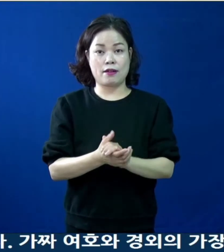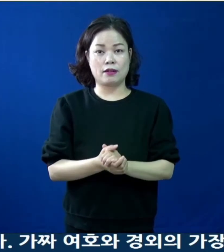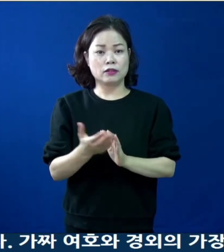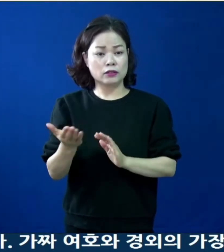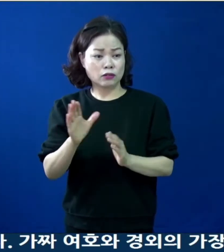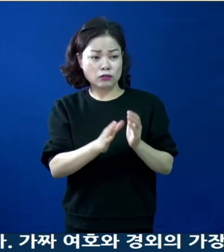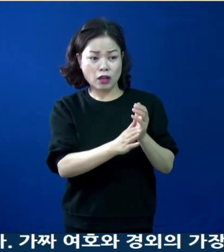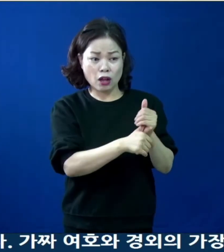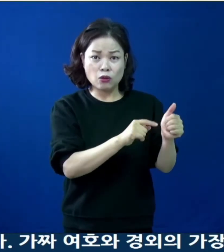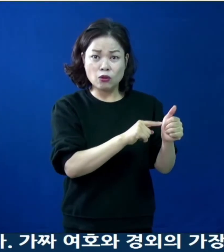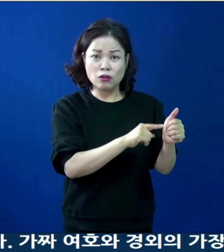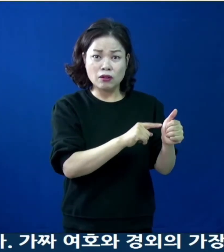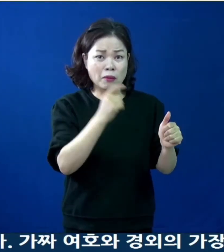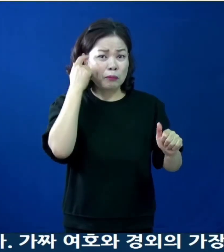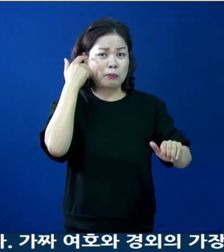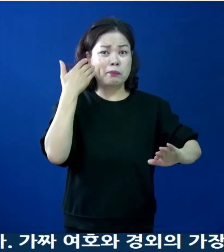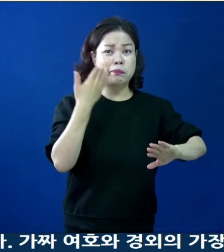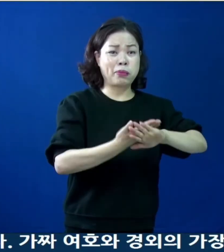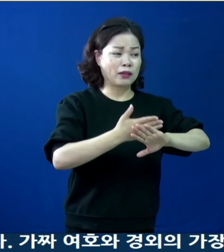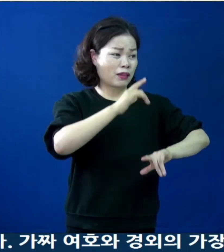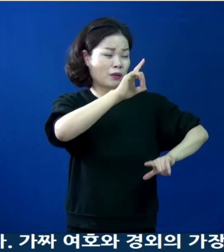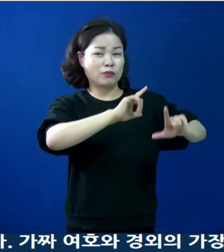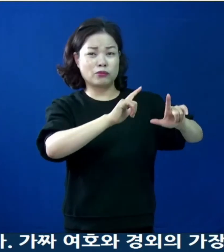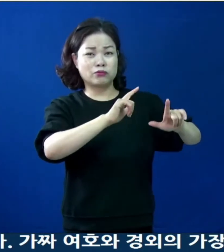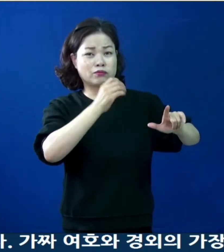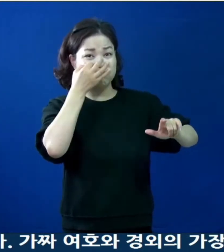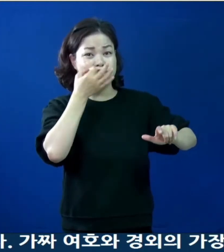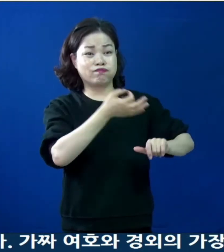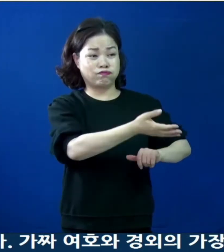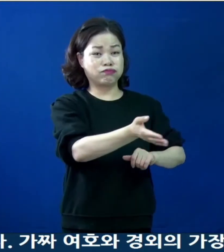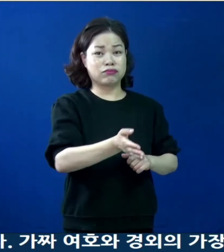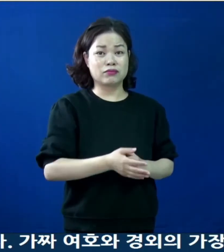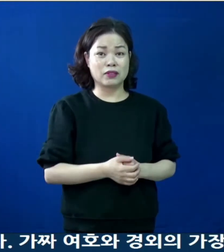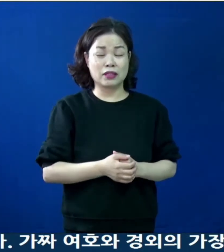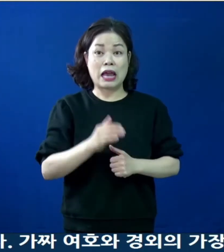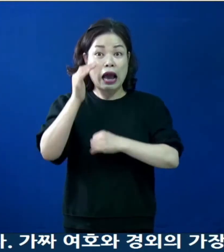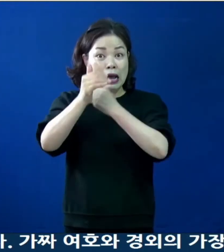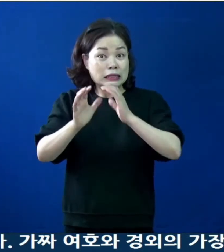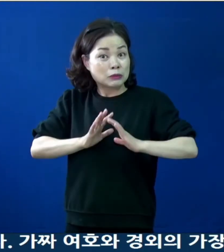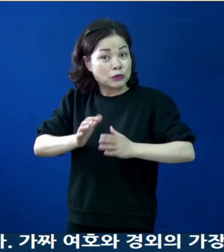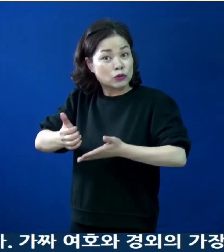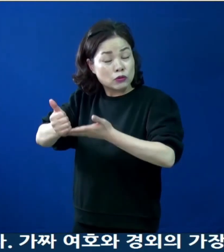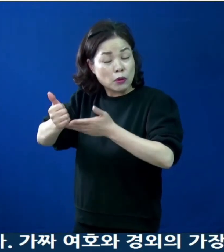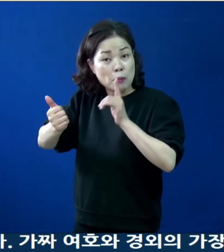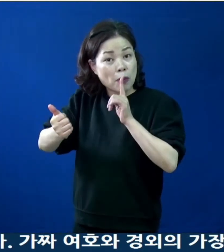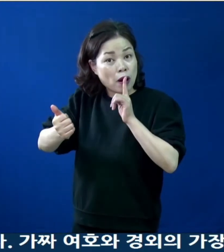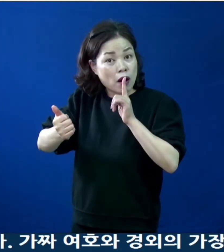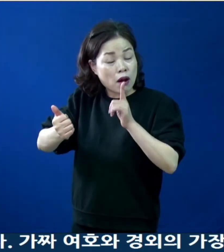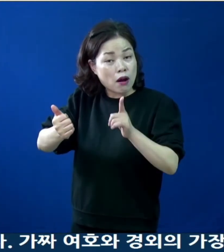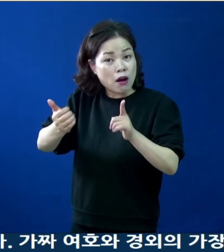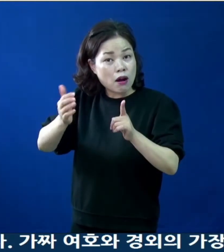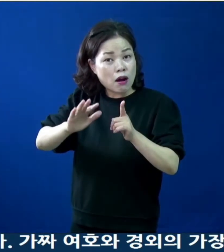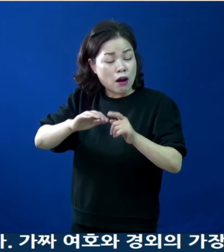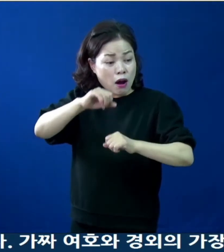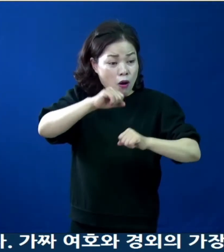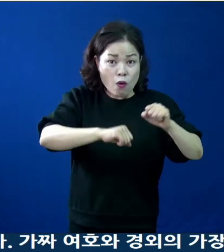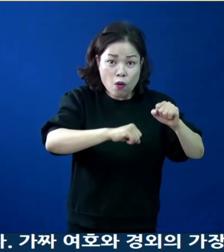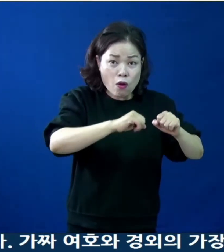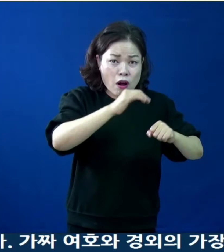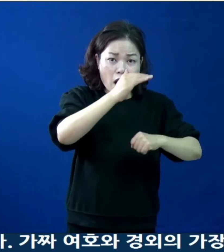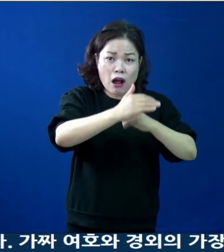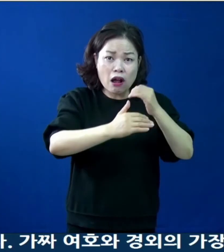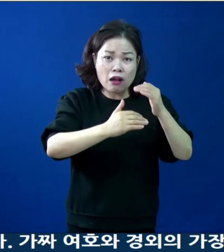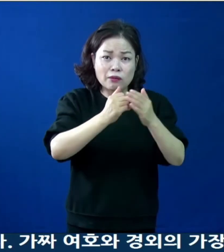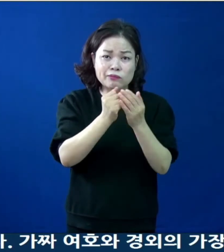그러나 요나는 정반대의 모습을 우리에게 보여줍니다. 하나님을 경외한다고 말하면서 행위로